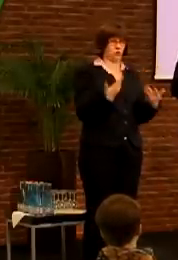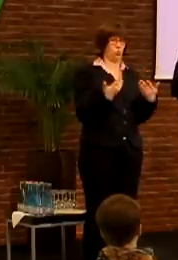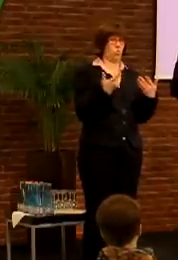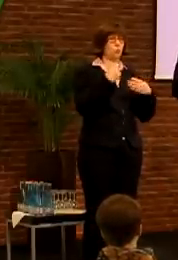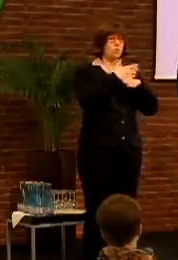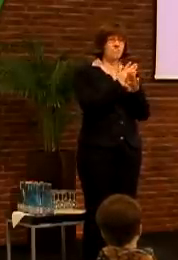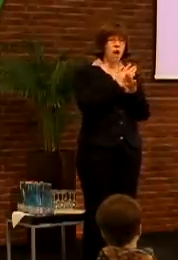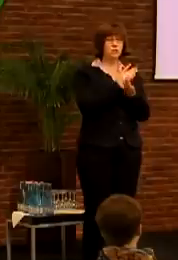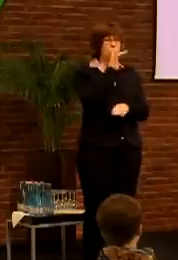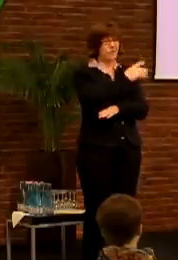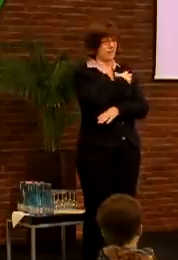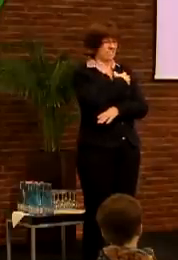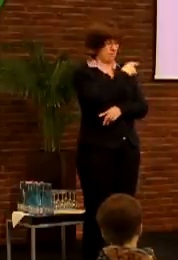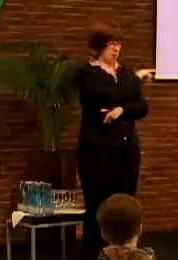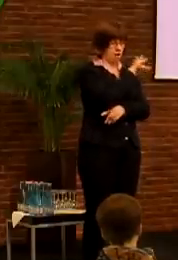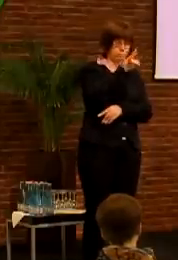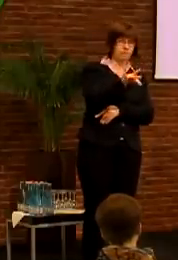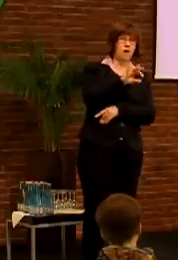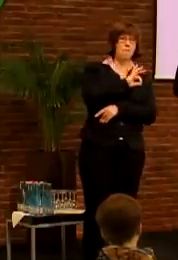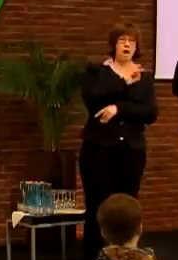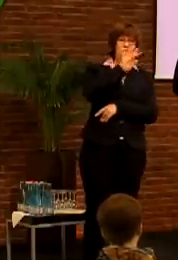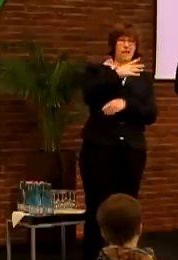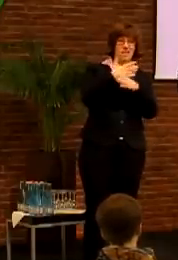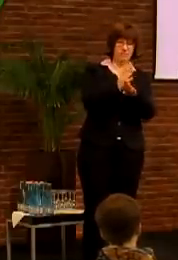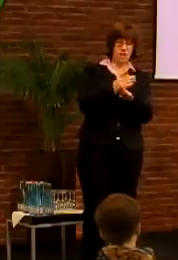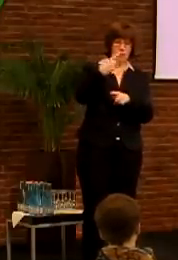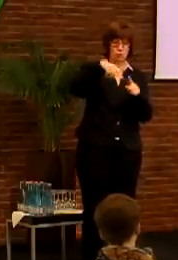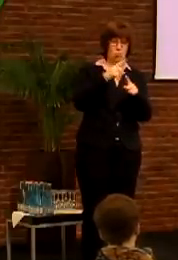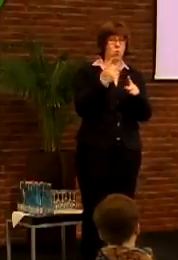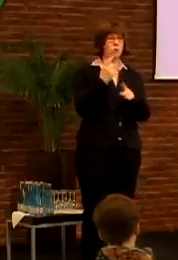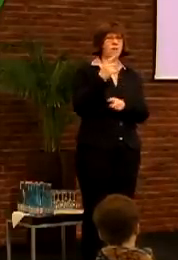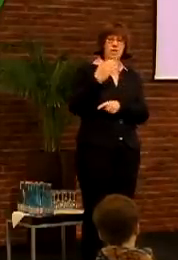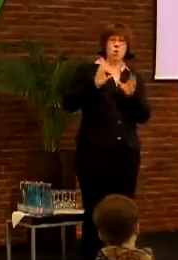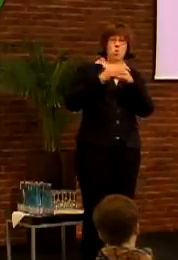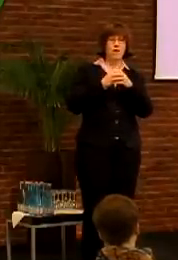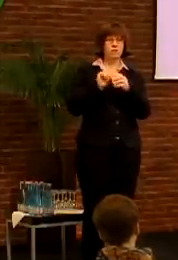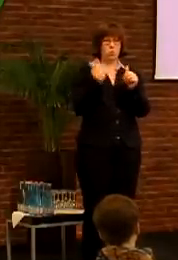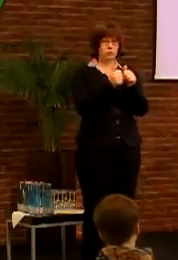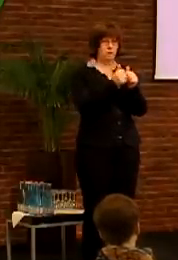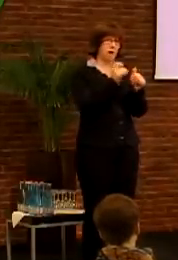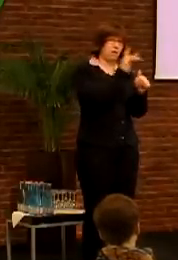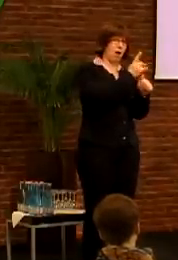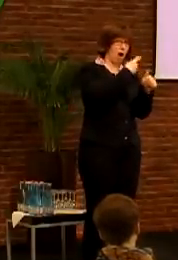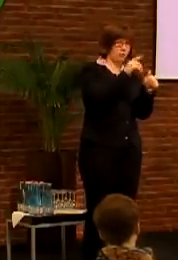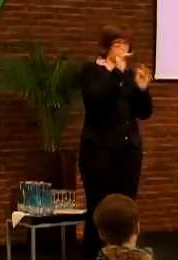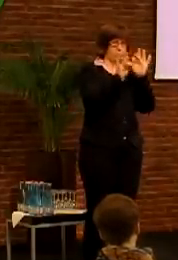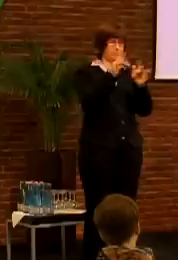arbeitet die Fraktion gegen den Senat, die Partei gegen die Fraktion, der eine Koalitionspartner gegen den